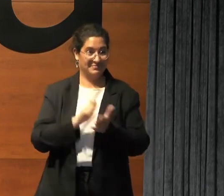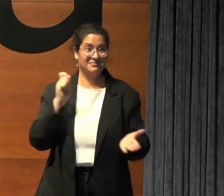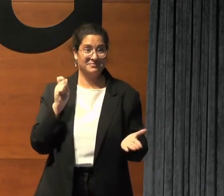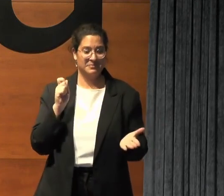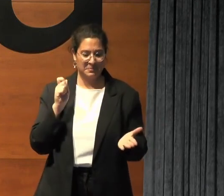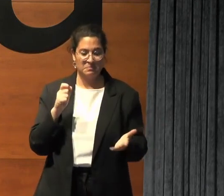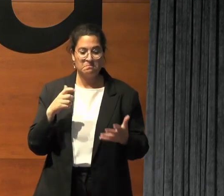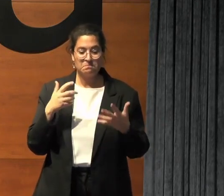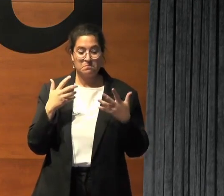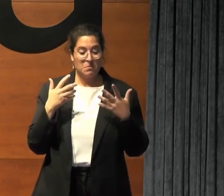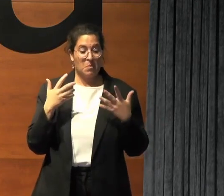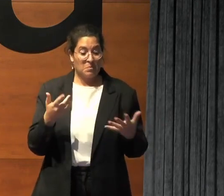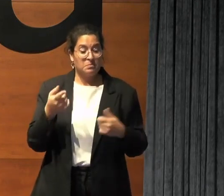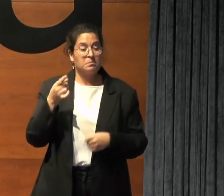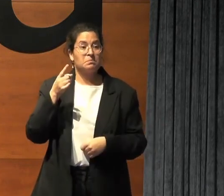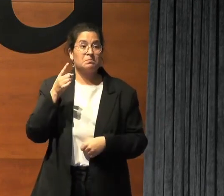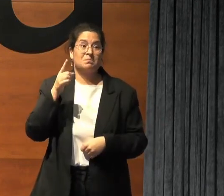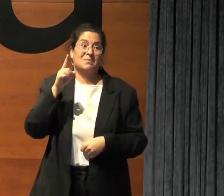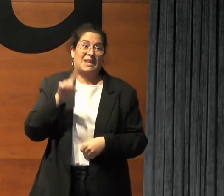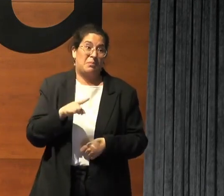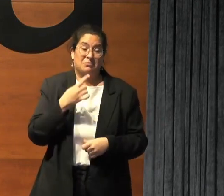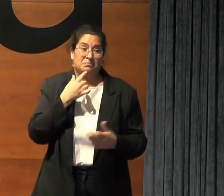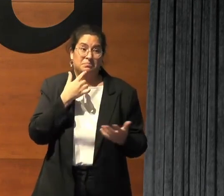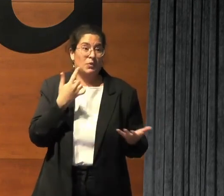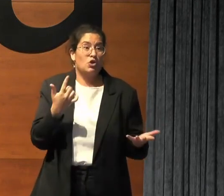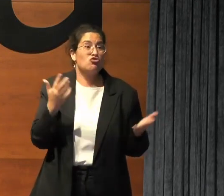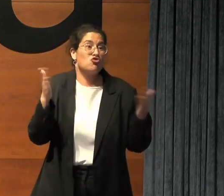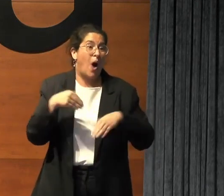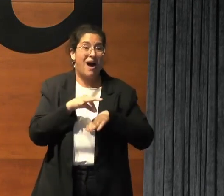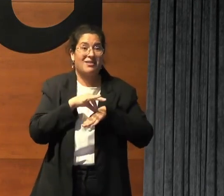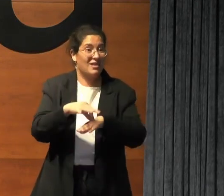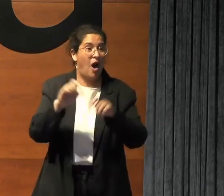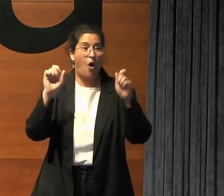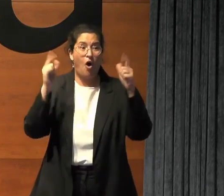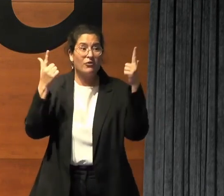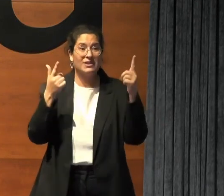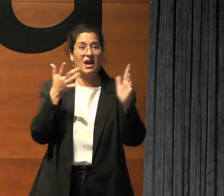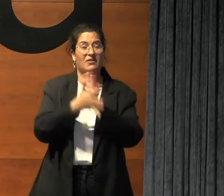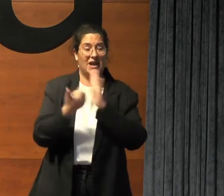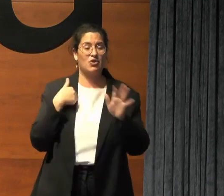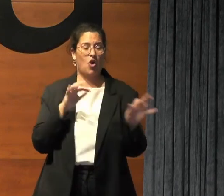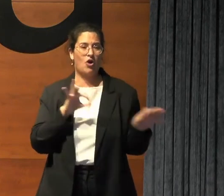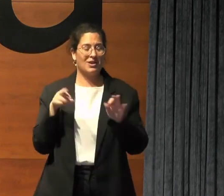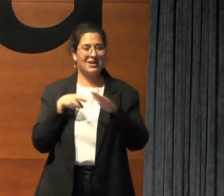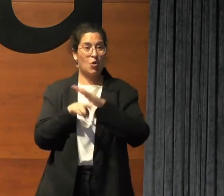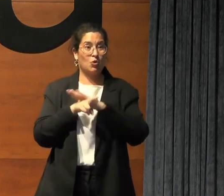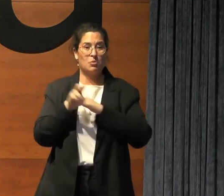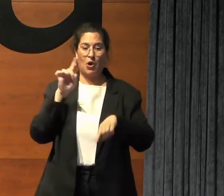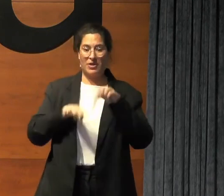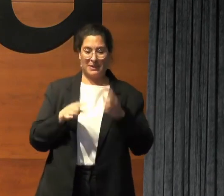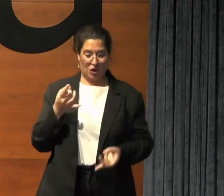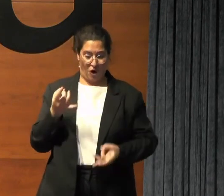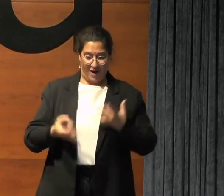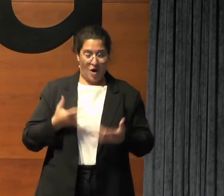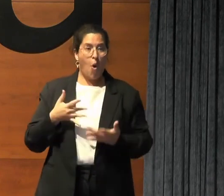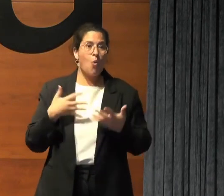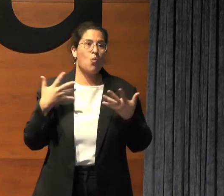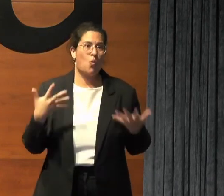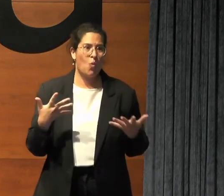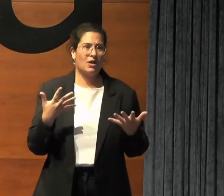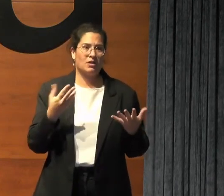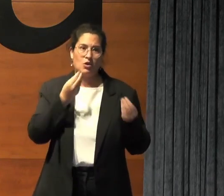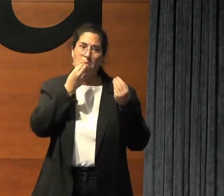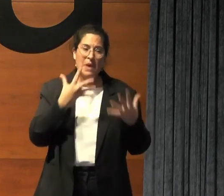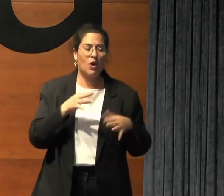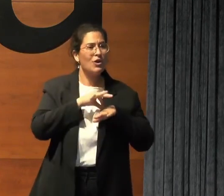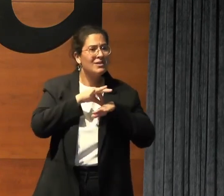De esta manera nos podemos preparar de manera adecuada para dar respuesta adecuada a esa demanda. Que no contar con una guía oficial que